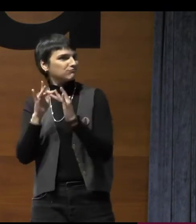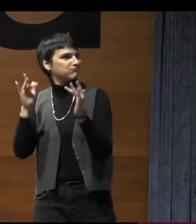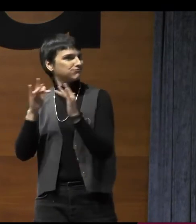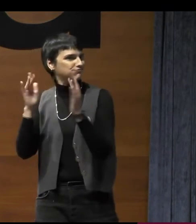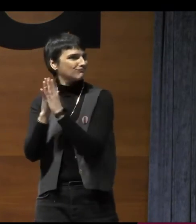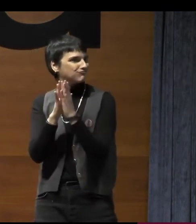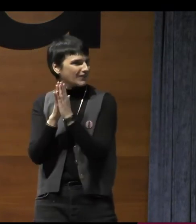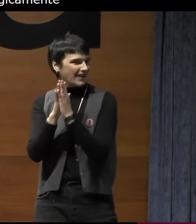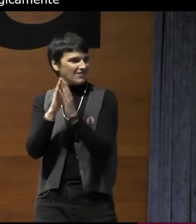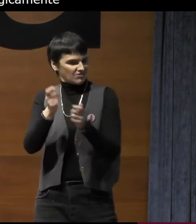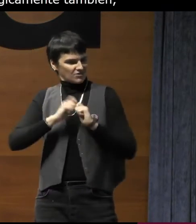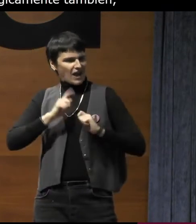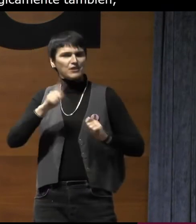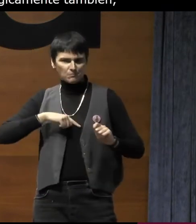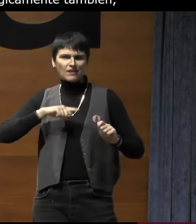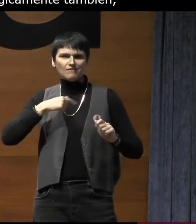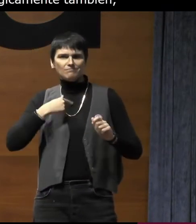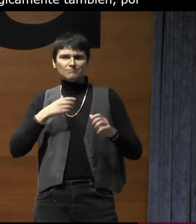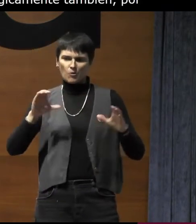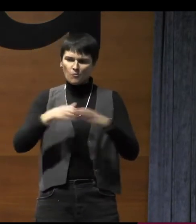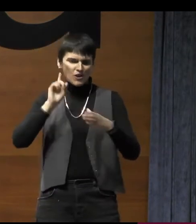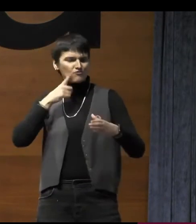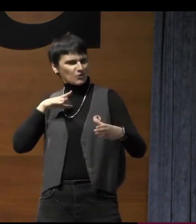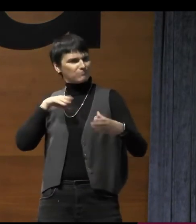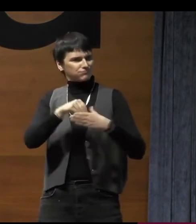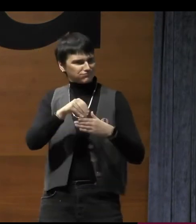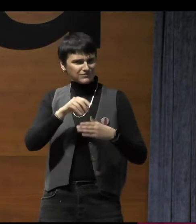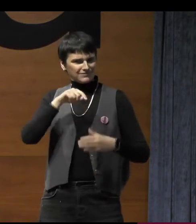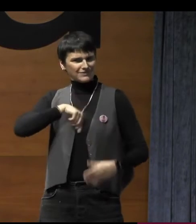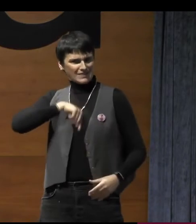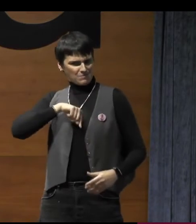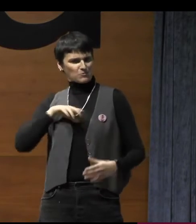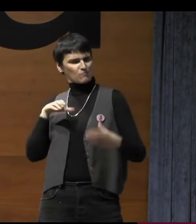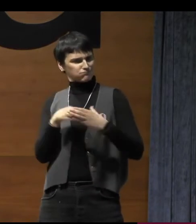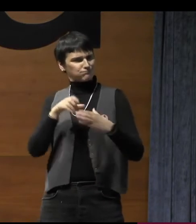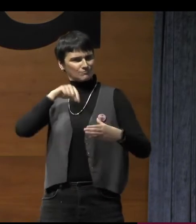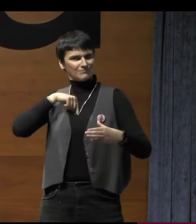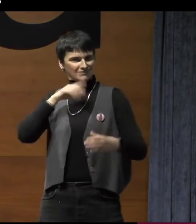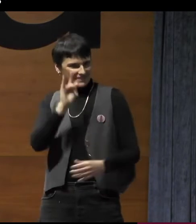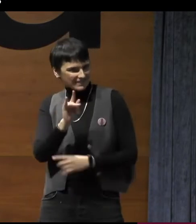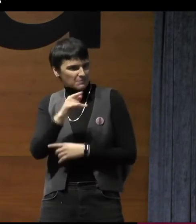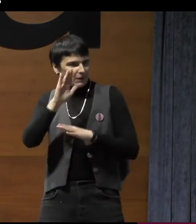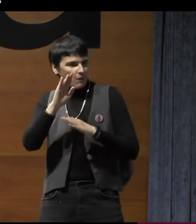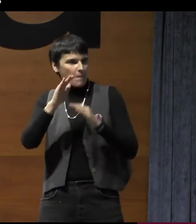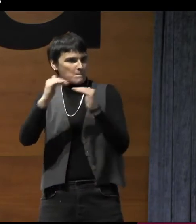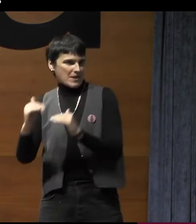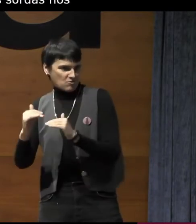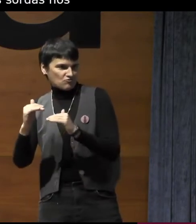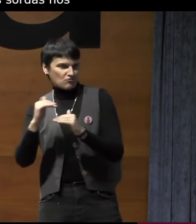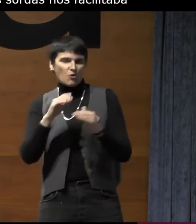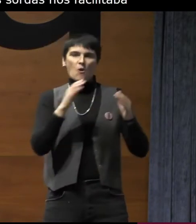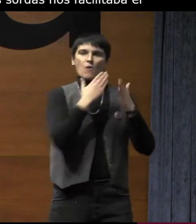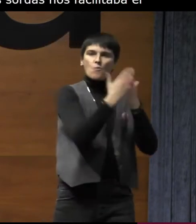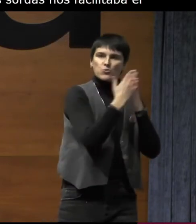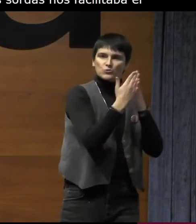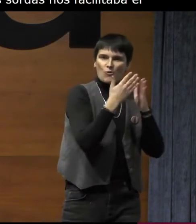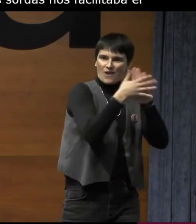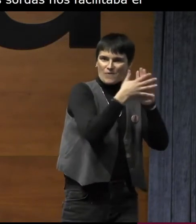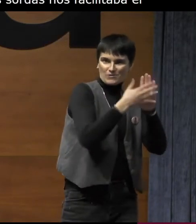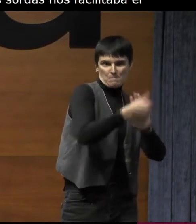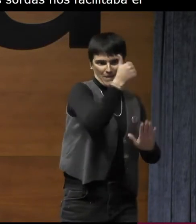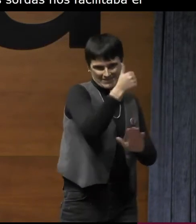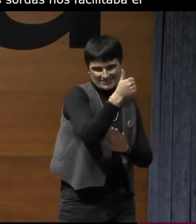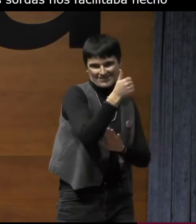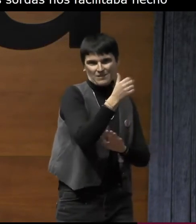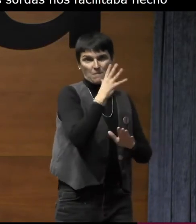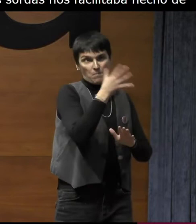por ejemplo, el hecho de tener amistades sordas nos facilitaba el hecho de participar dentro de esta comunidad